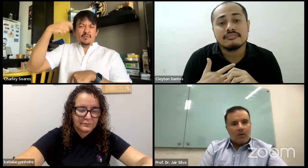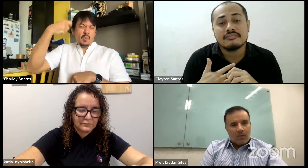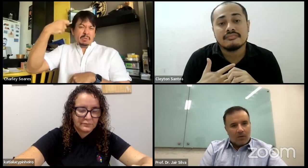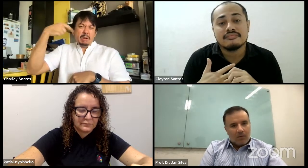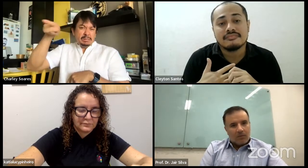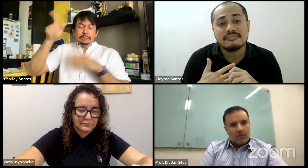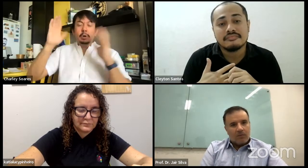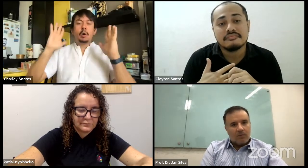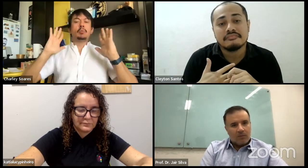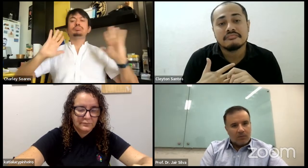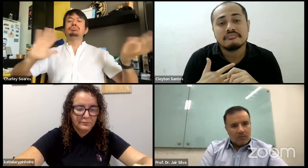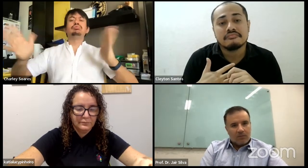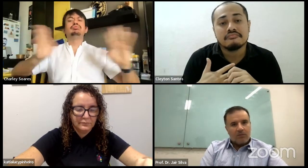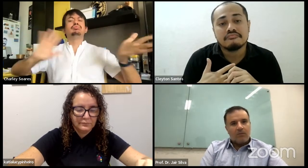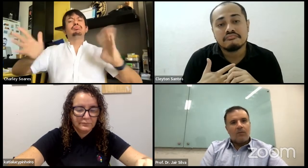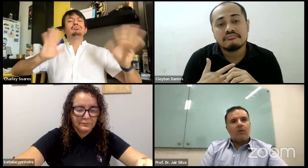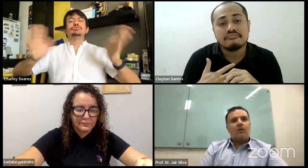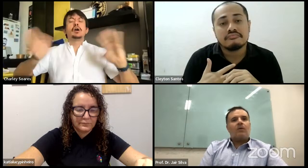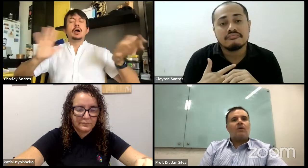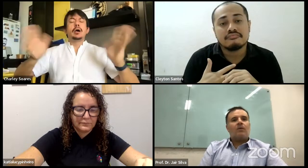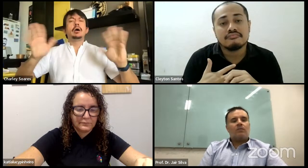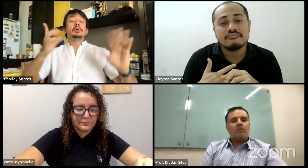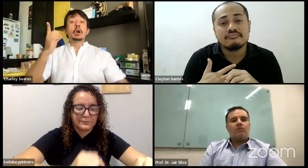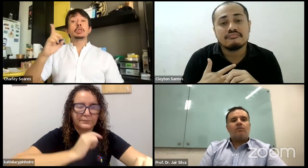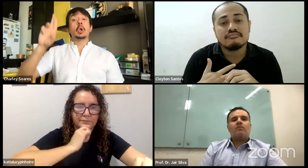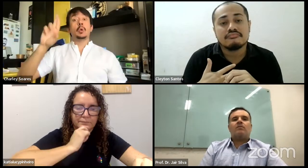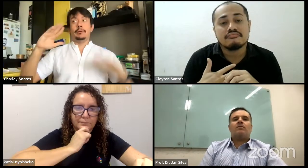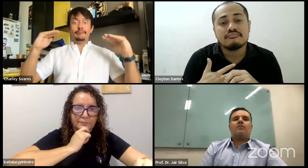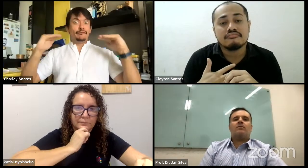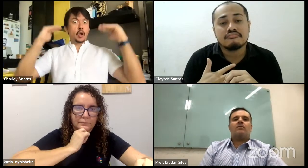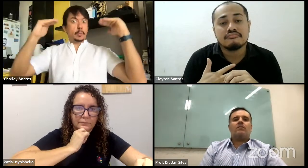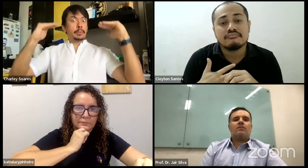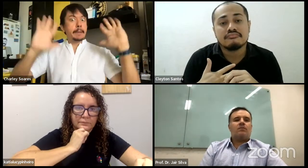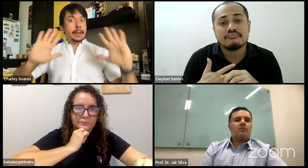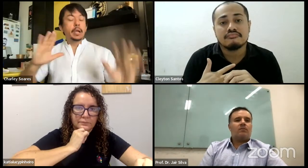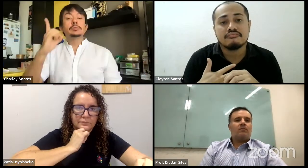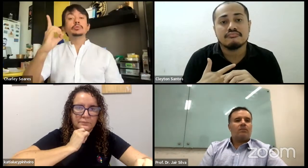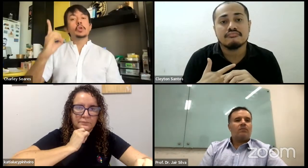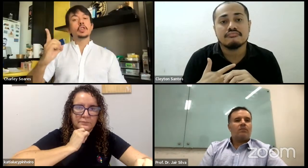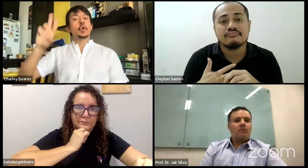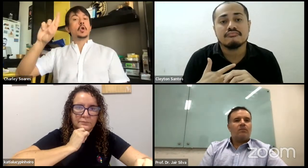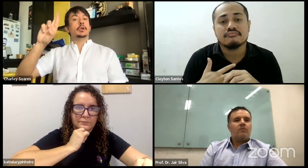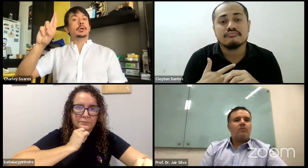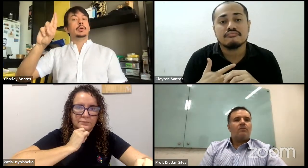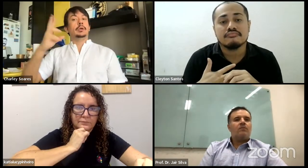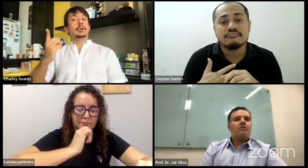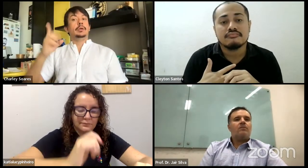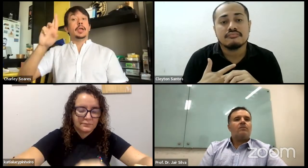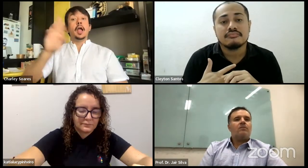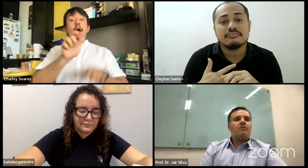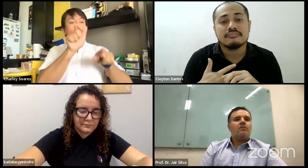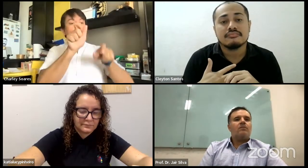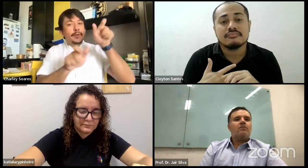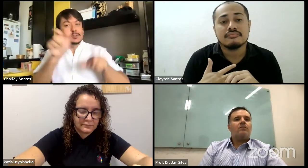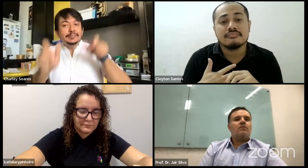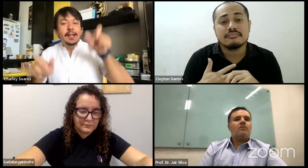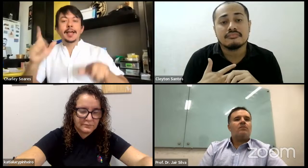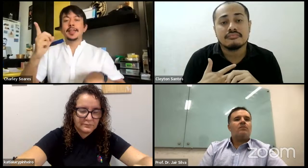Porque não passa pela formalidade de informalidade. Então, é uma questão de variação linguística.